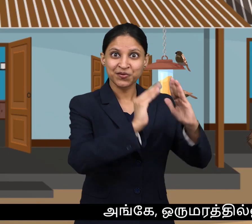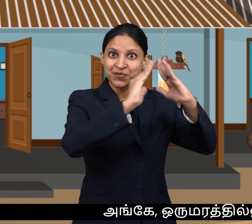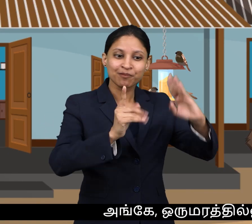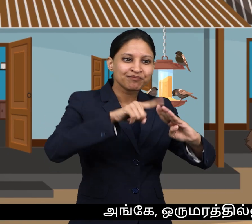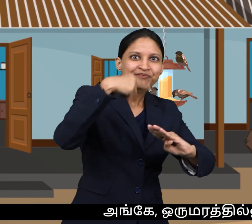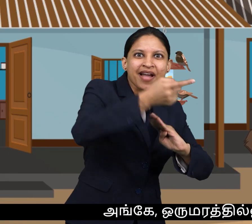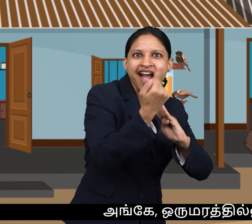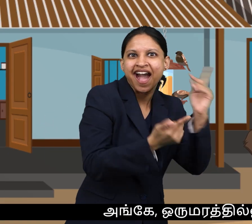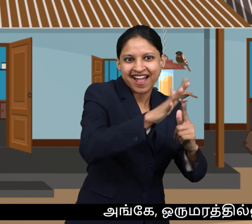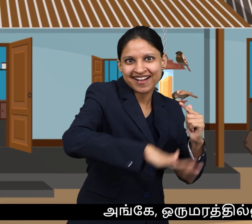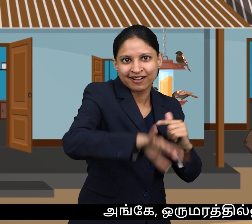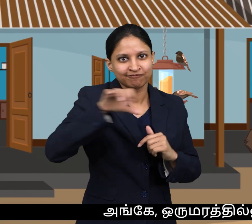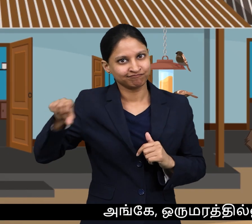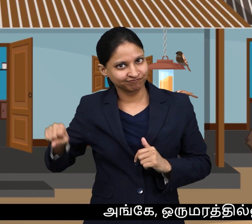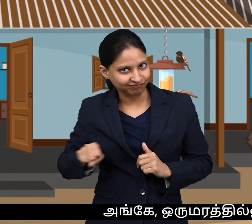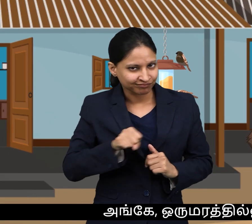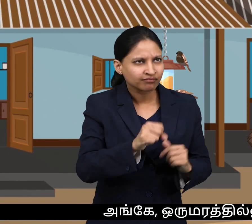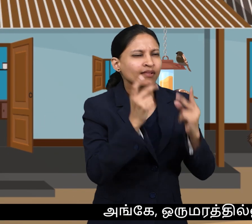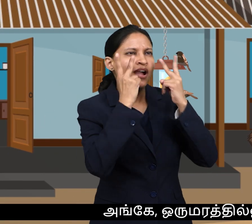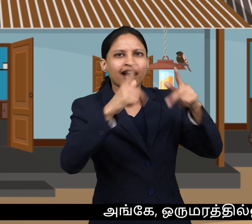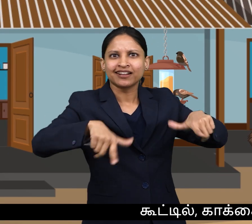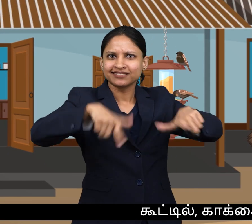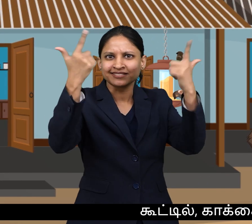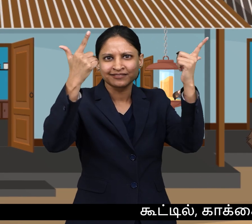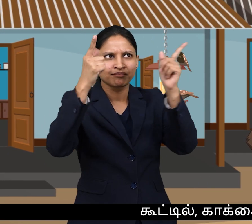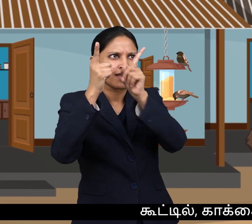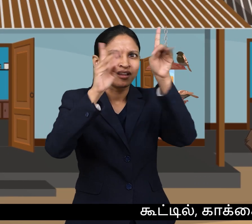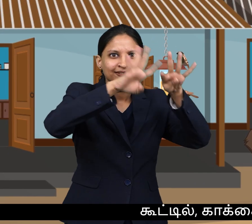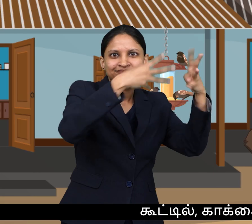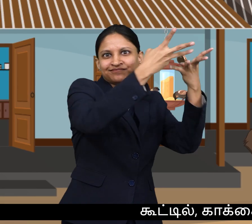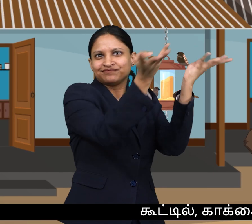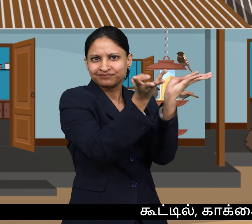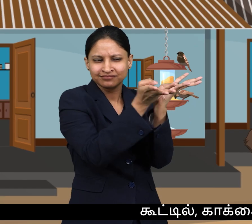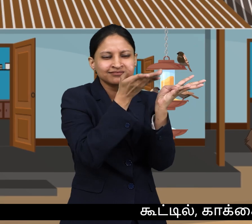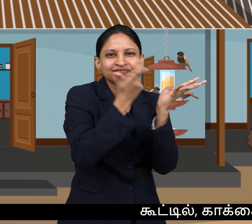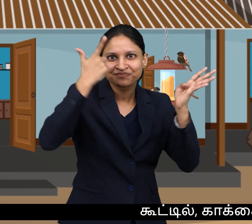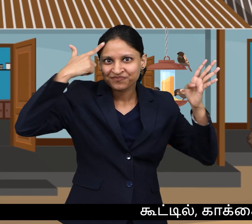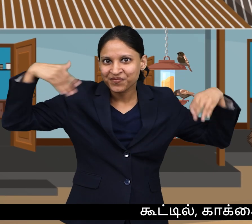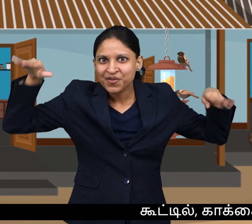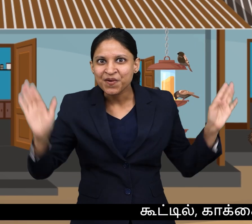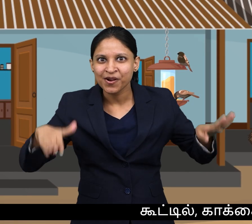அங்கே ஒரு மரத்தில் ஒரு கூட்டை கண்டார்கள். கூட்டில் காக்கை குஞ்சுகள் இருந்தன.